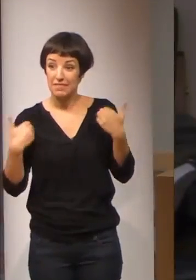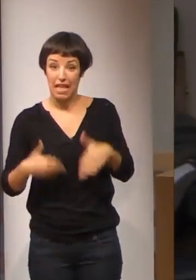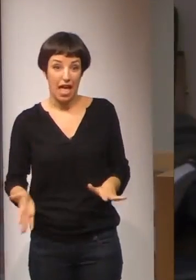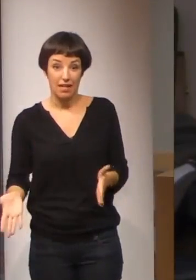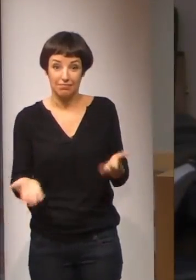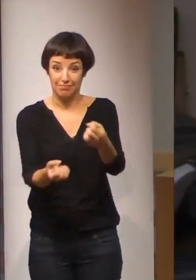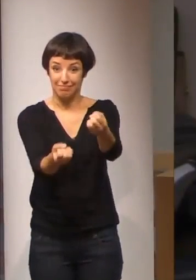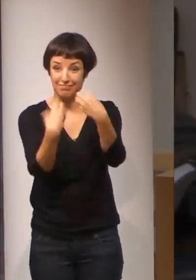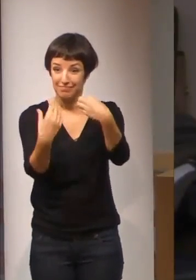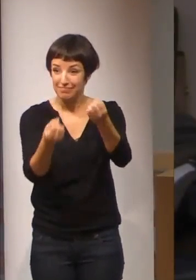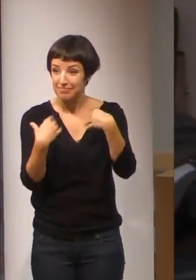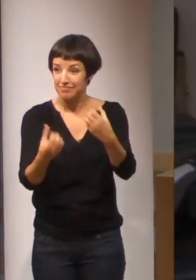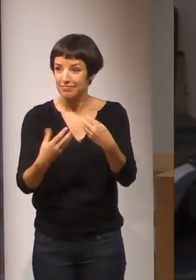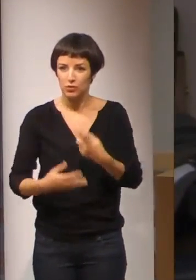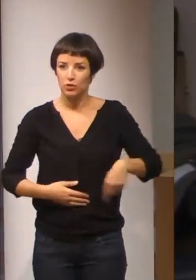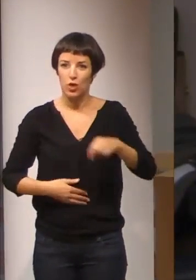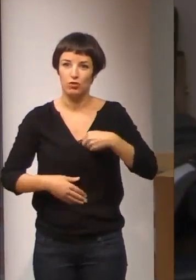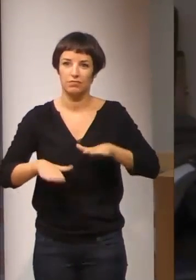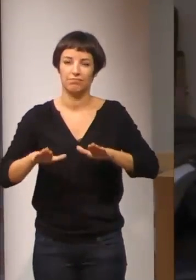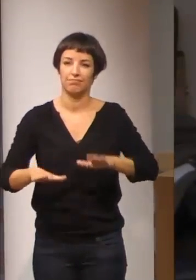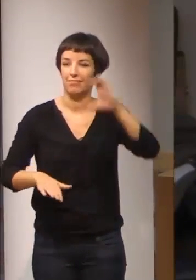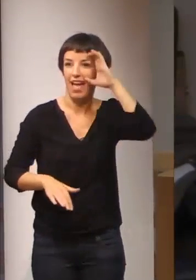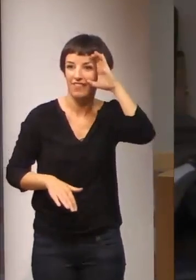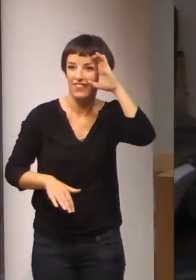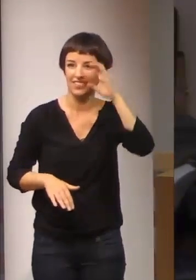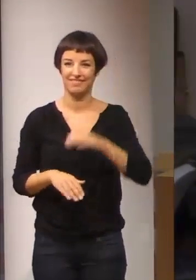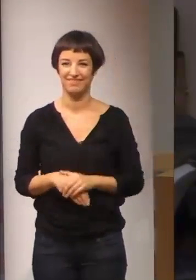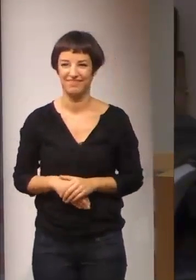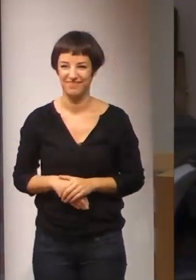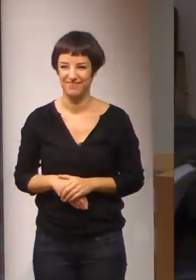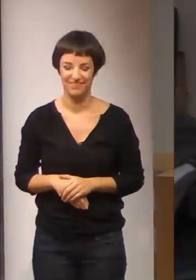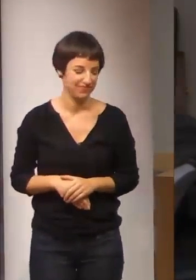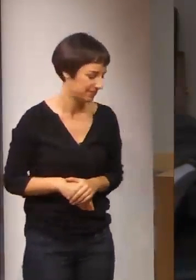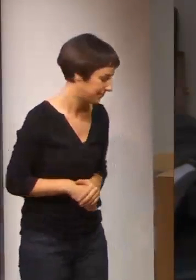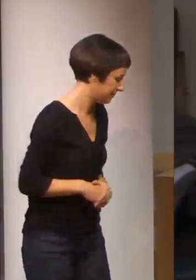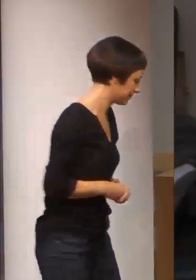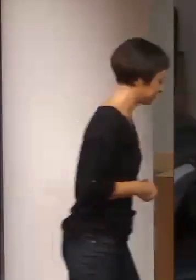nos cuentas y todos somos todo oídos y vista.